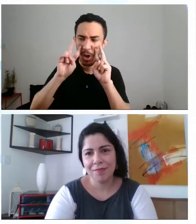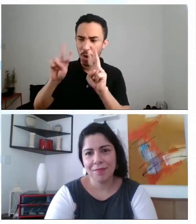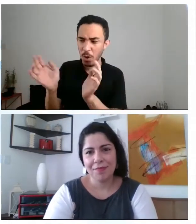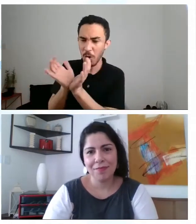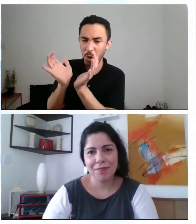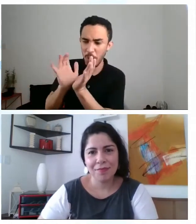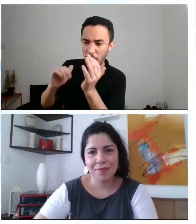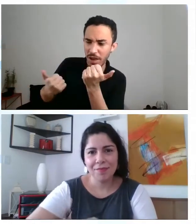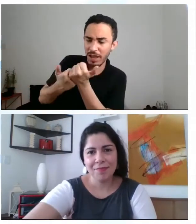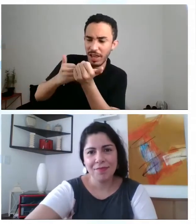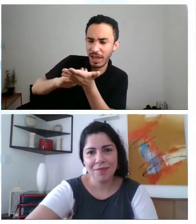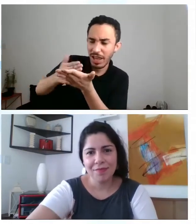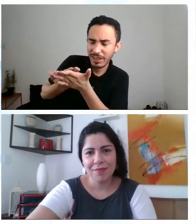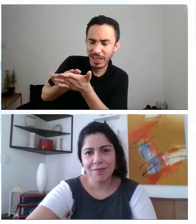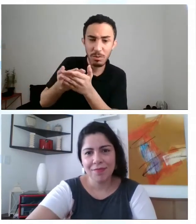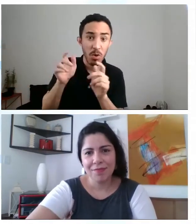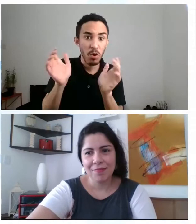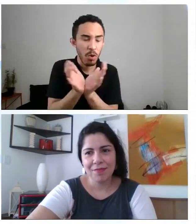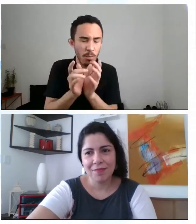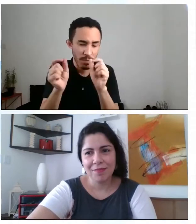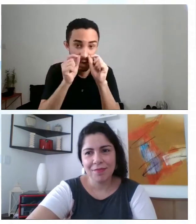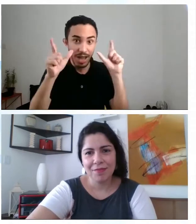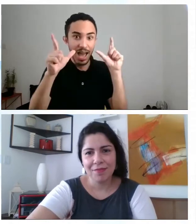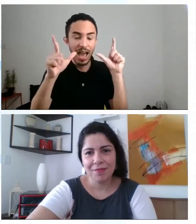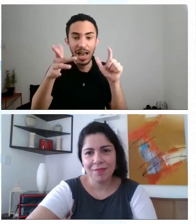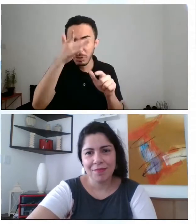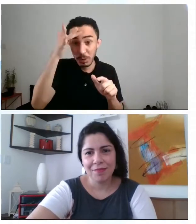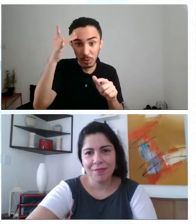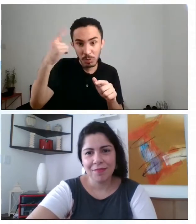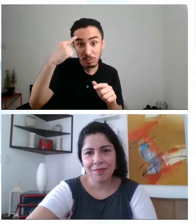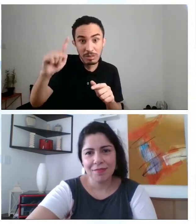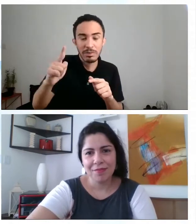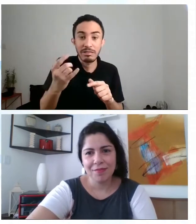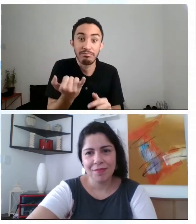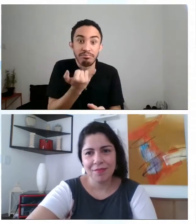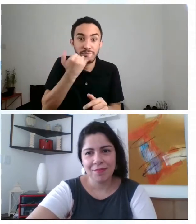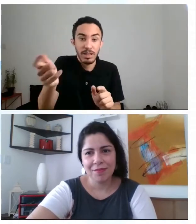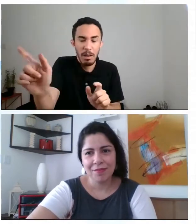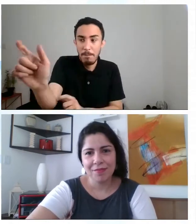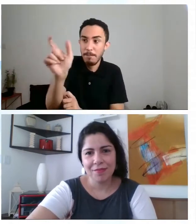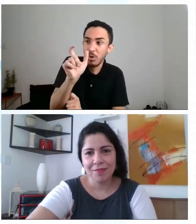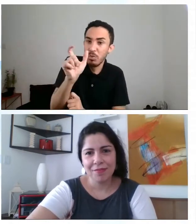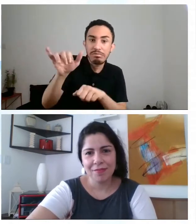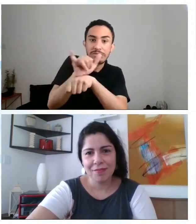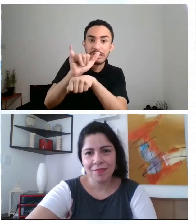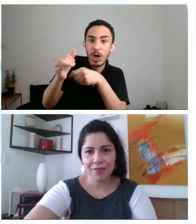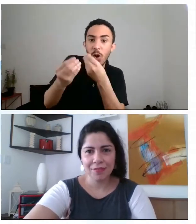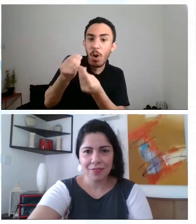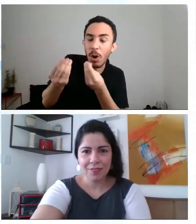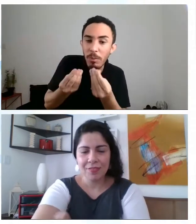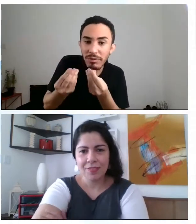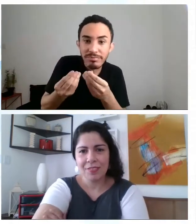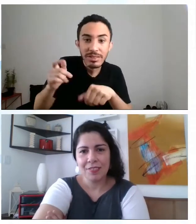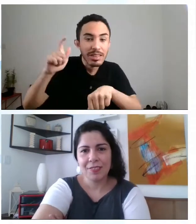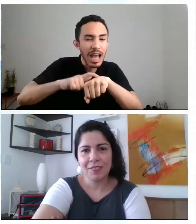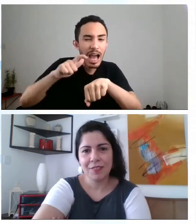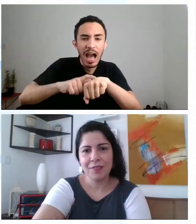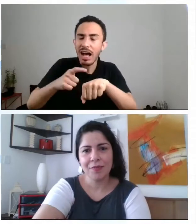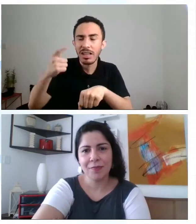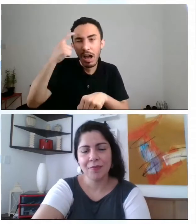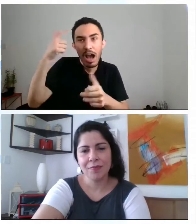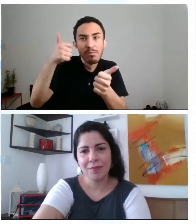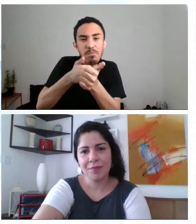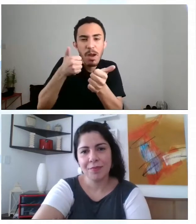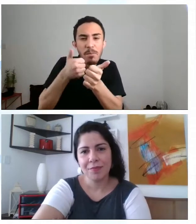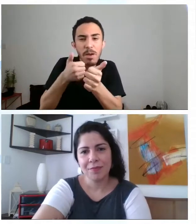de apoio, que ficou toda desconcertada também. Ninguém sabia, ninguém esperava o palavrão e ninguém sabia como fazer. E aí, naquele momento, eu comecei a